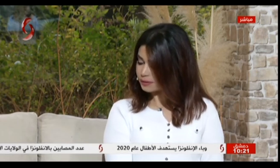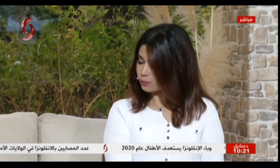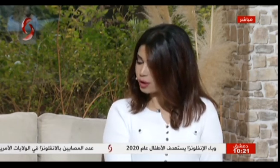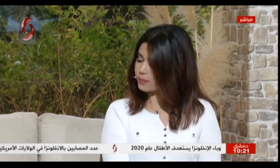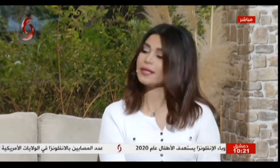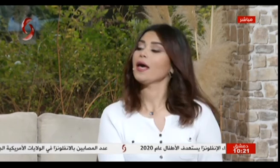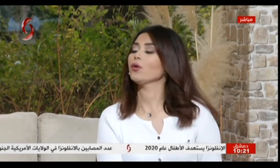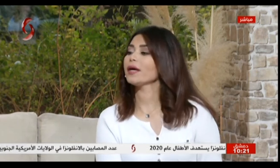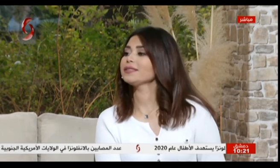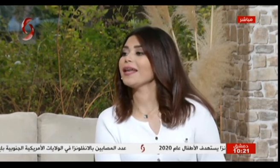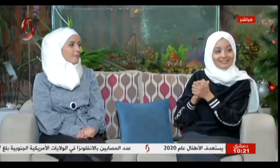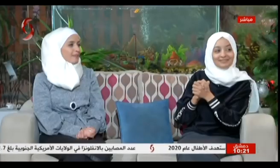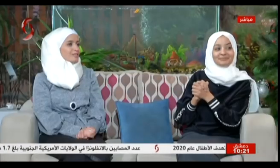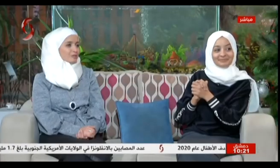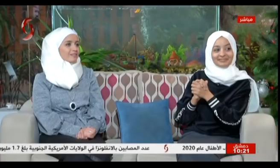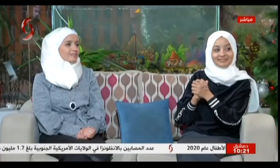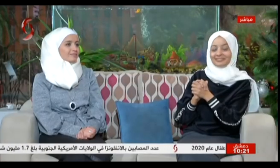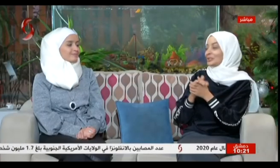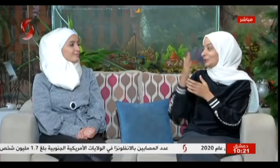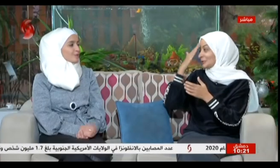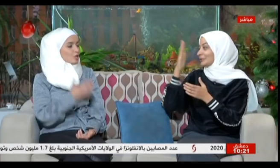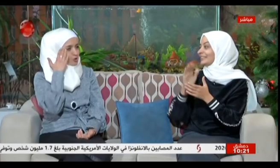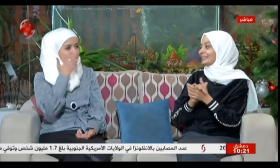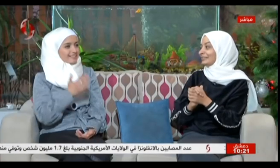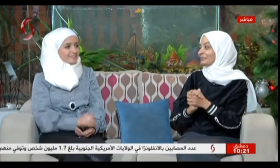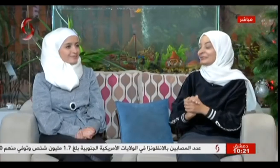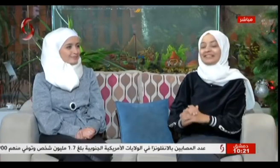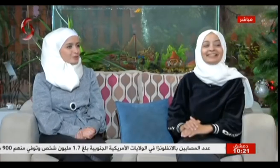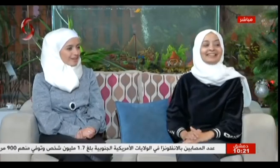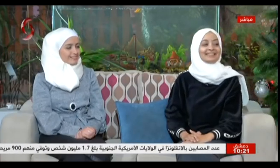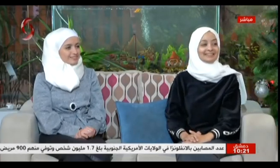التل، وحضرتك مترجمه لغه الاشاره. شكرا كثير لكم وكل التميز. شكرا لك.